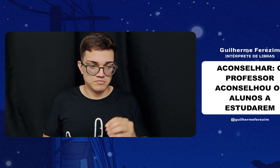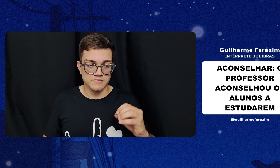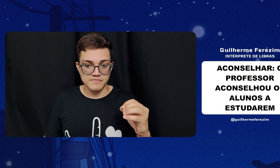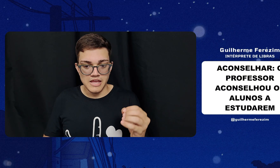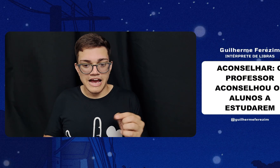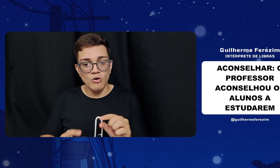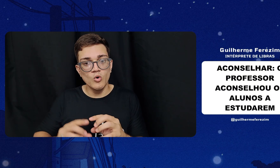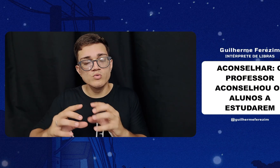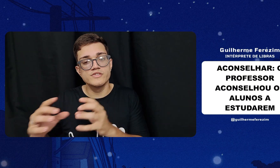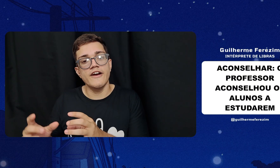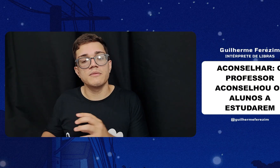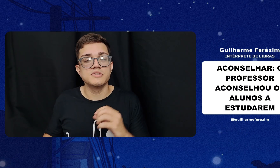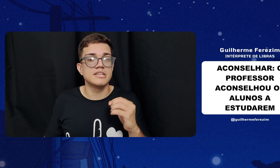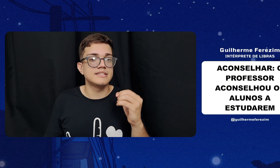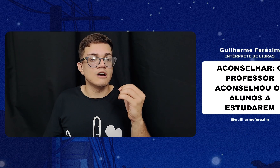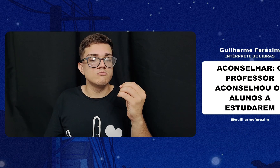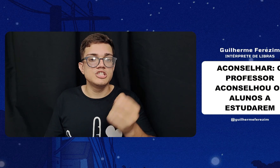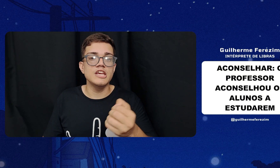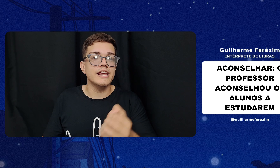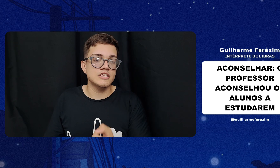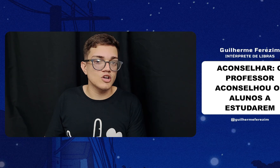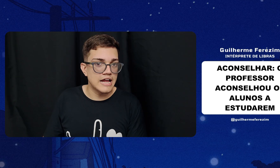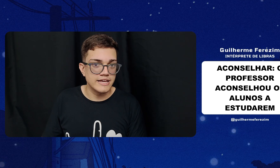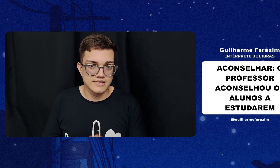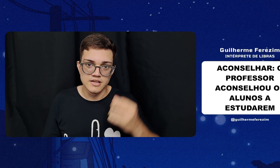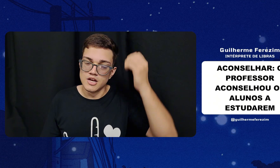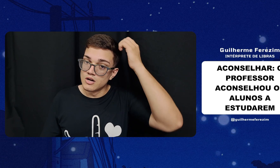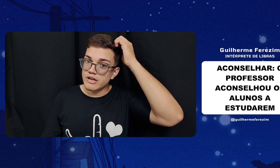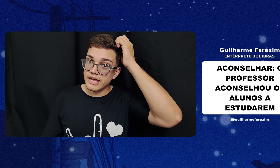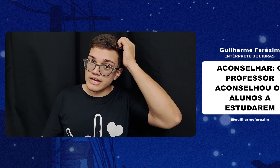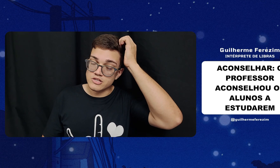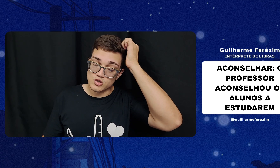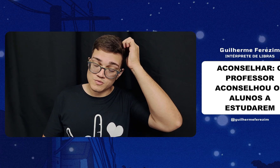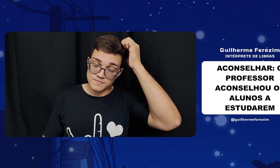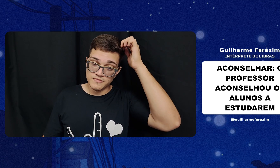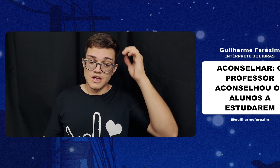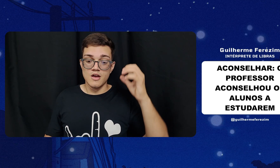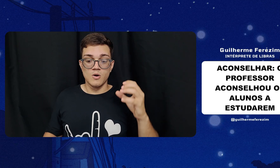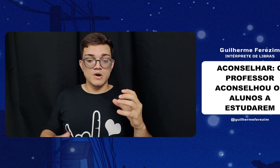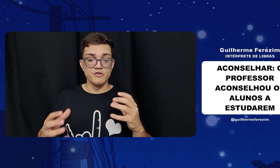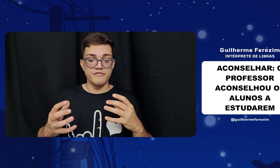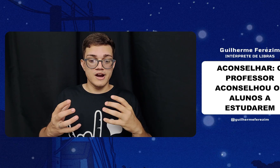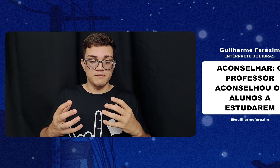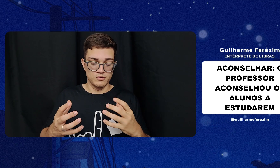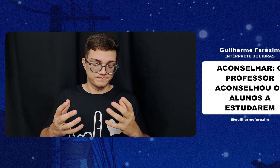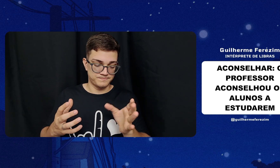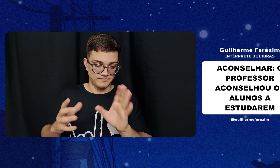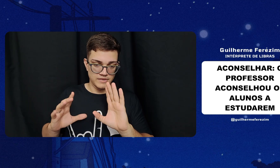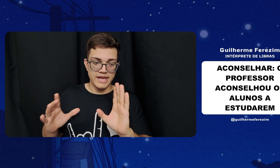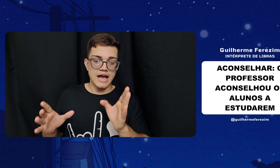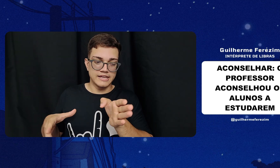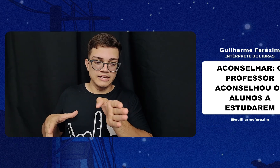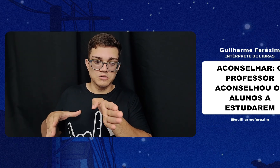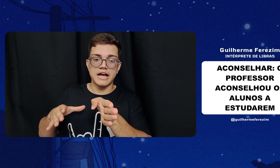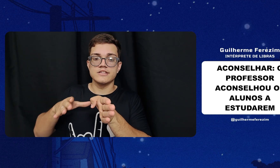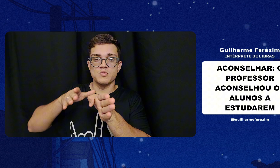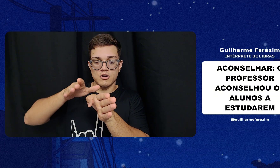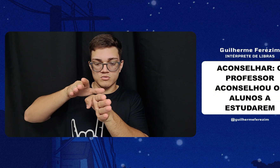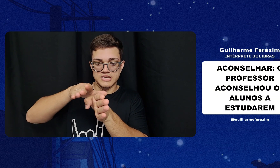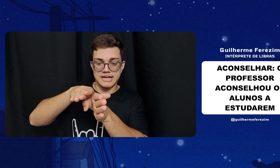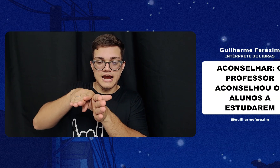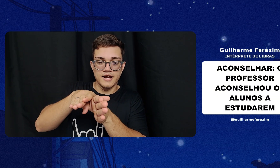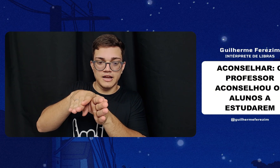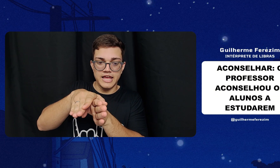diante alguns verbos que são direcionais. O que é isso? Quando o verbo, né, aqui no caso